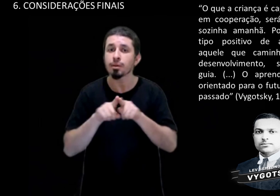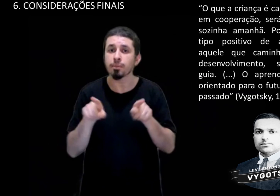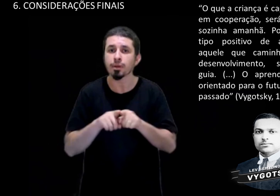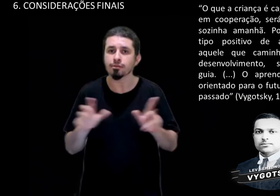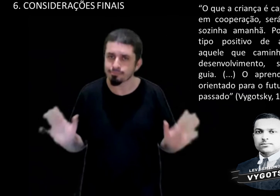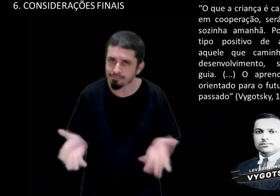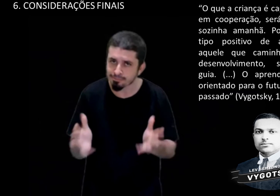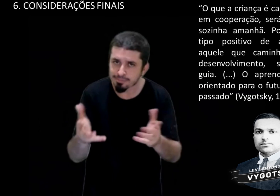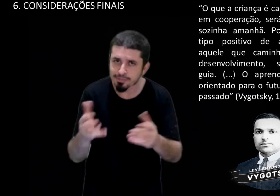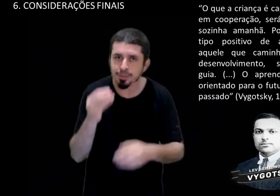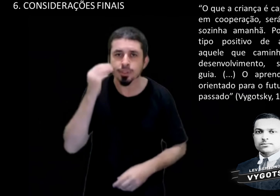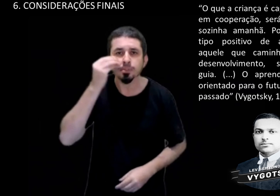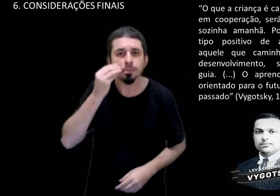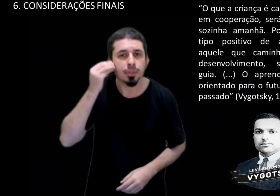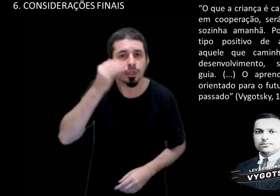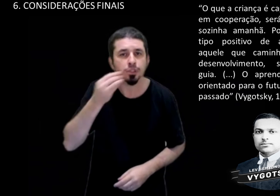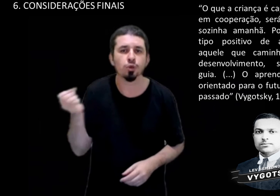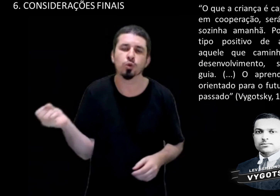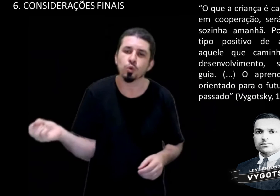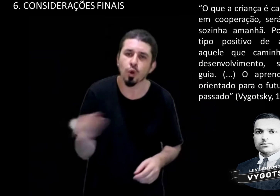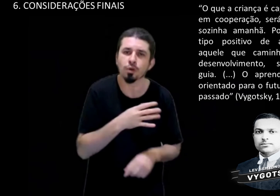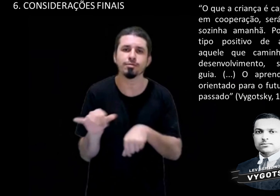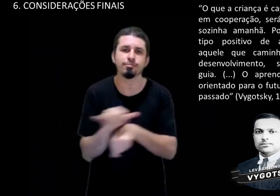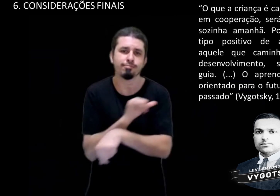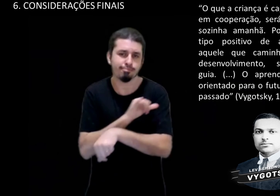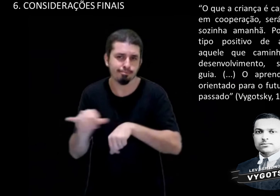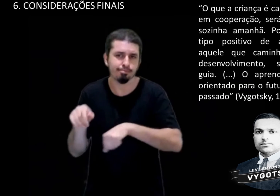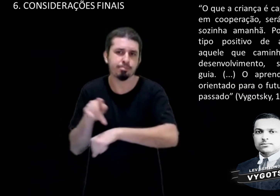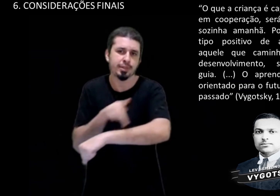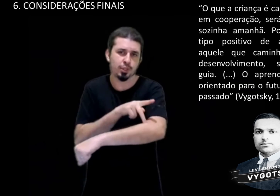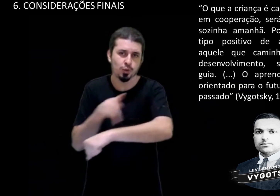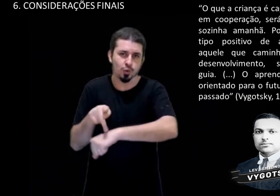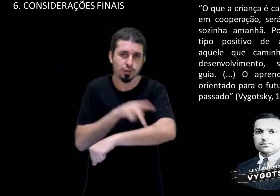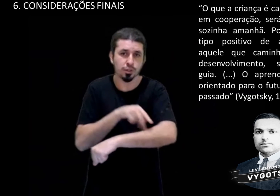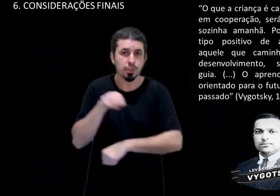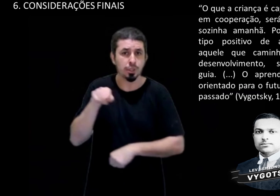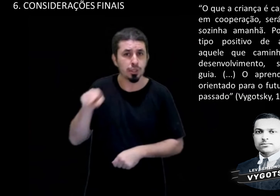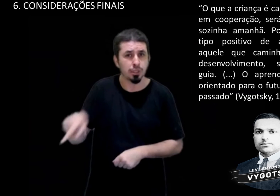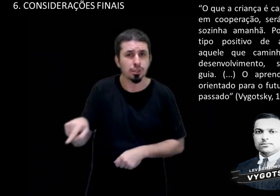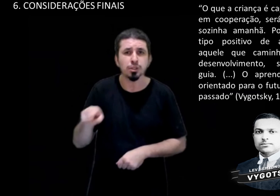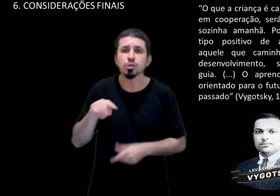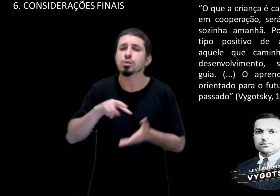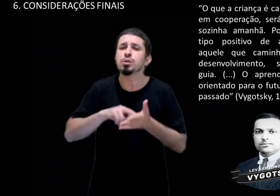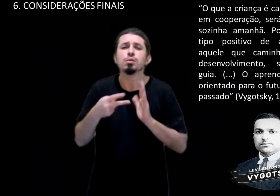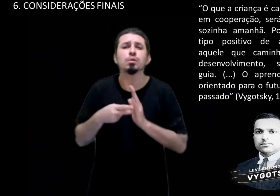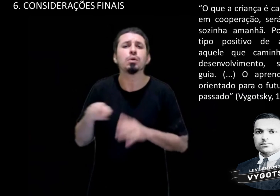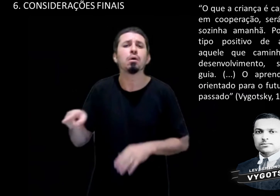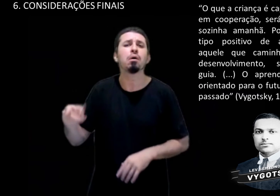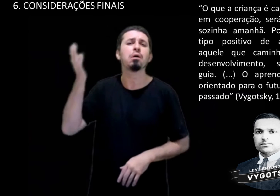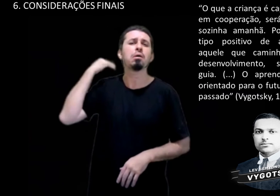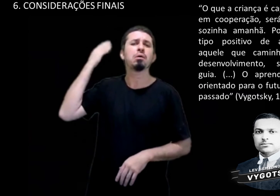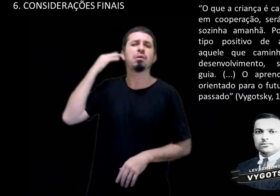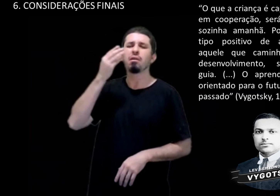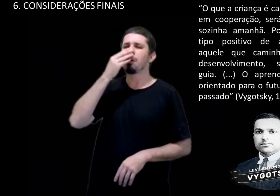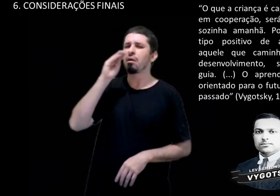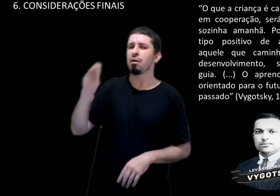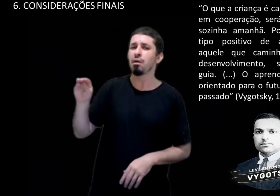sobre a relação entre a teoria e a prática e proporcionar a experimentação de novas alternativas